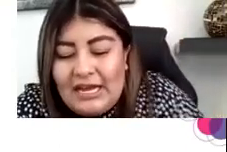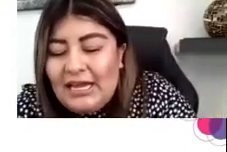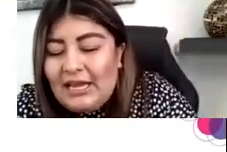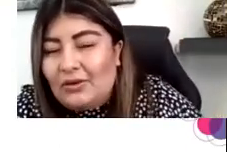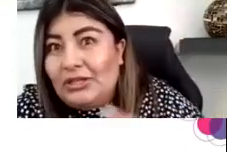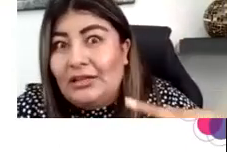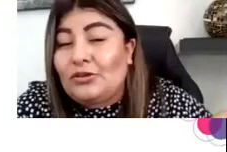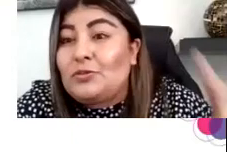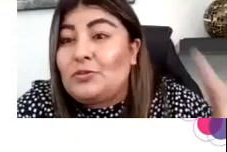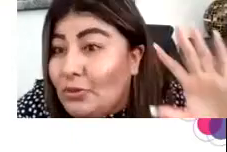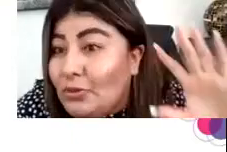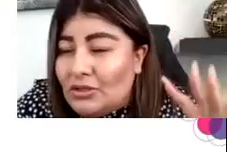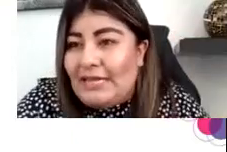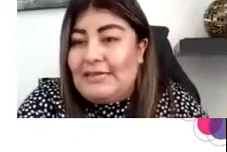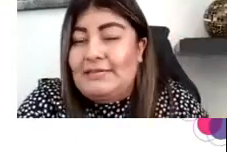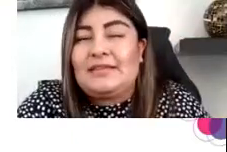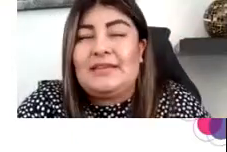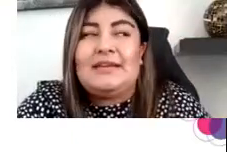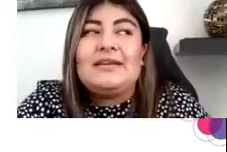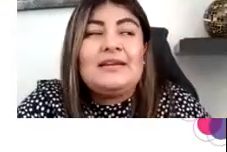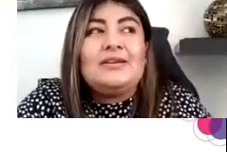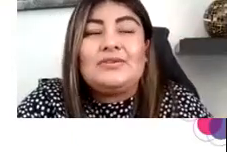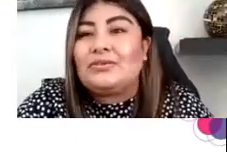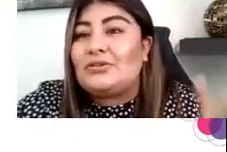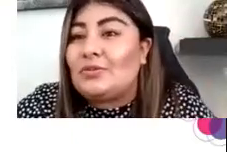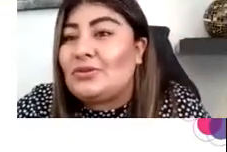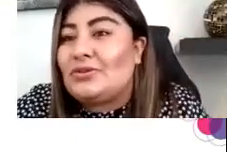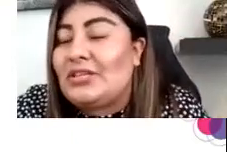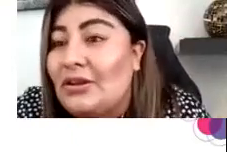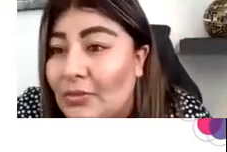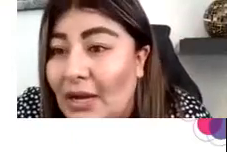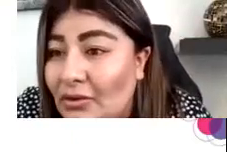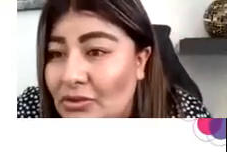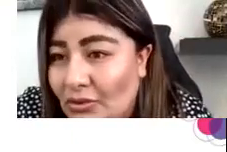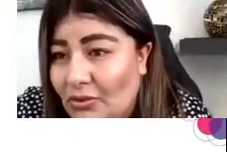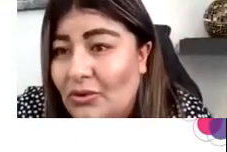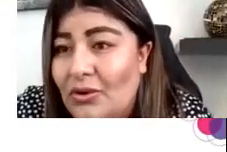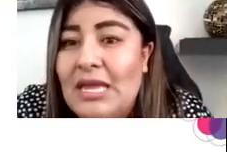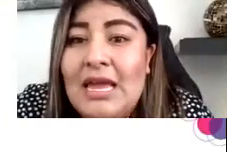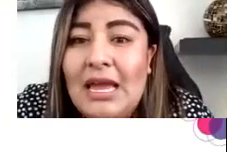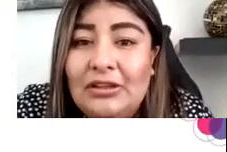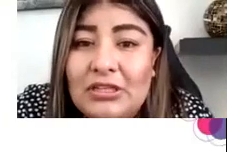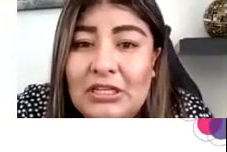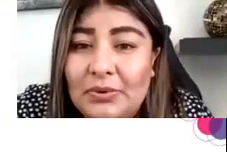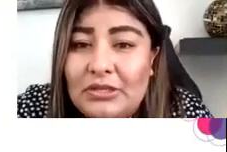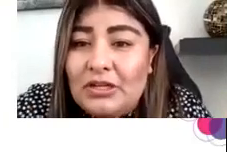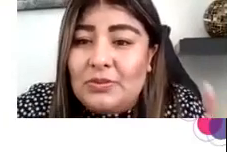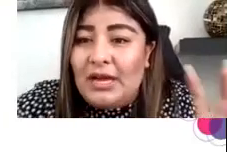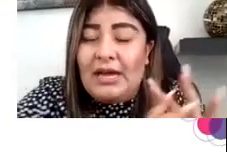que con tantos puntos, nosotros somos considerados humanos o no. Entonces, por eso les voy a decir